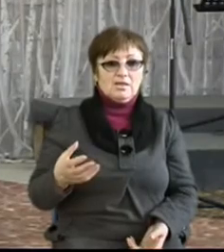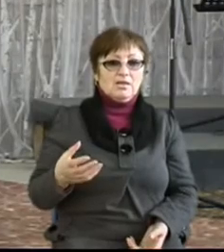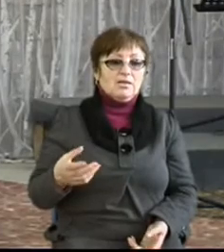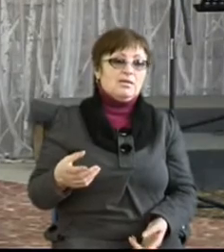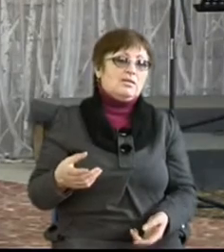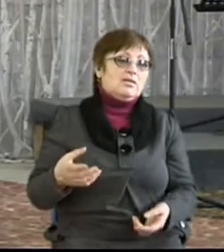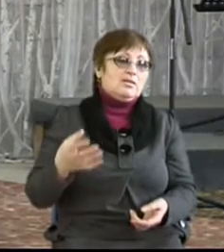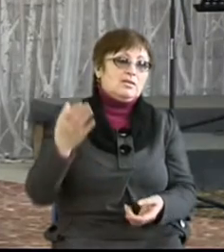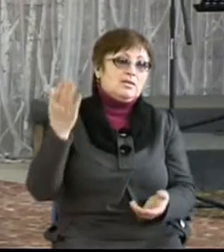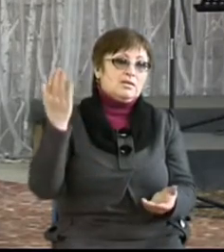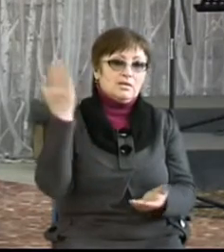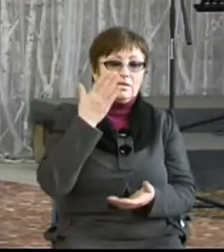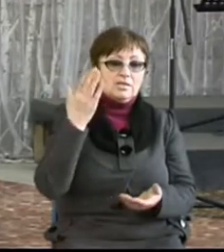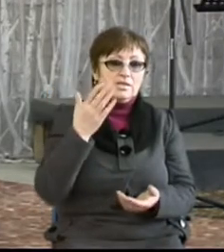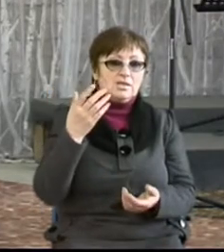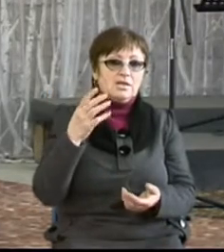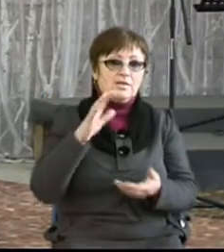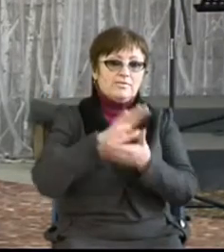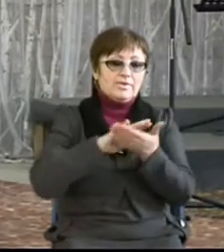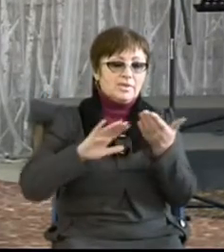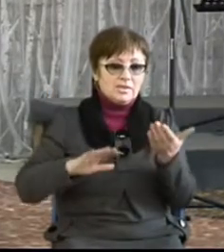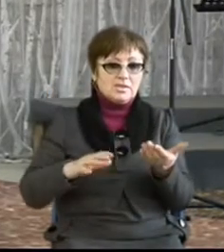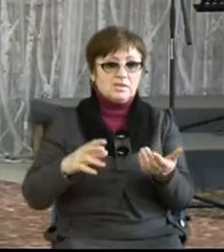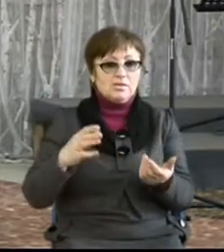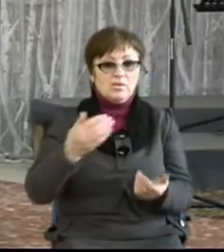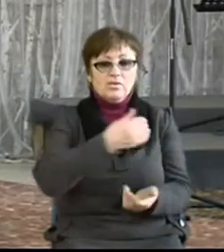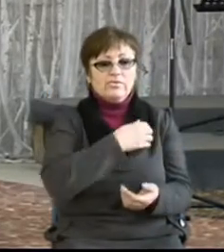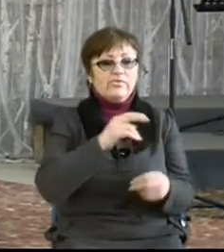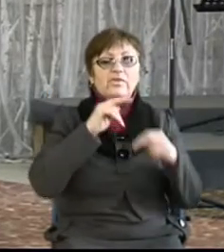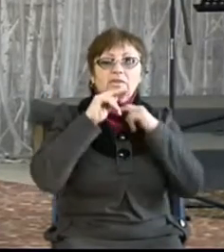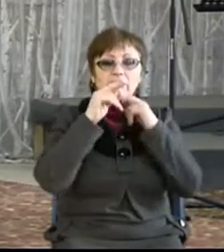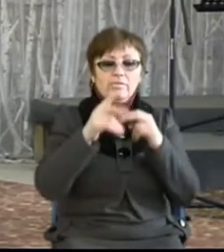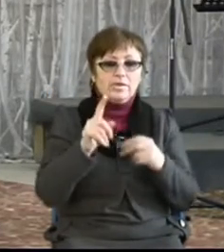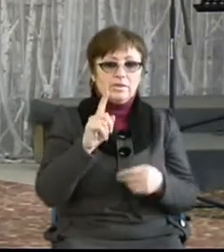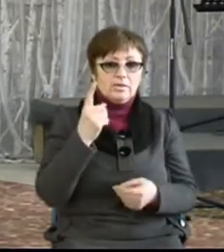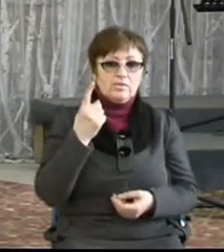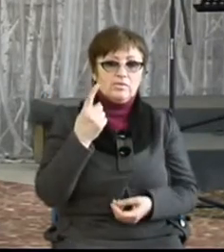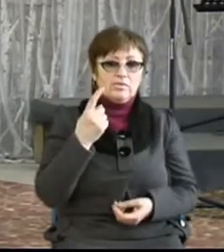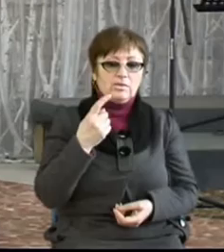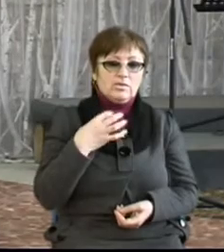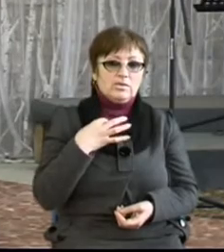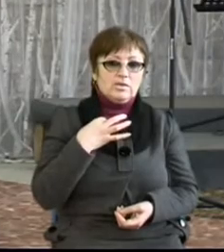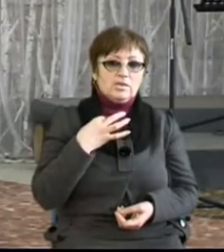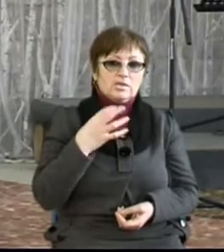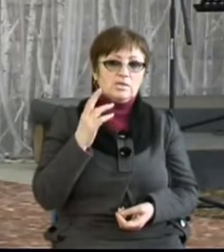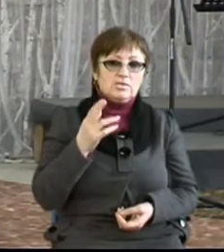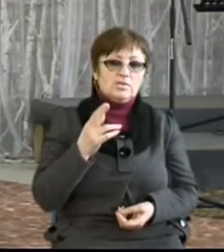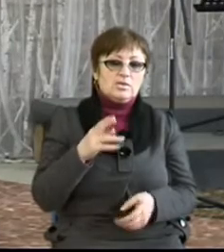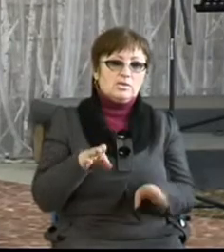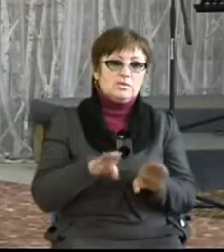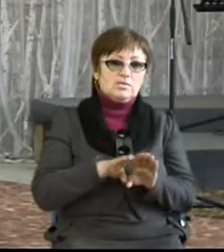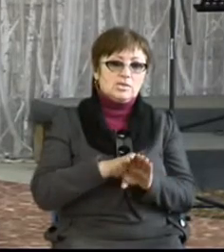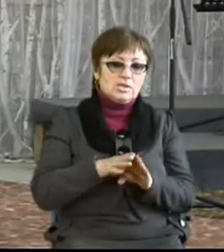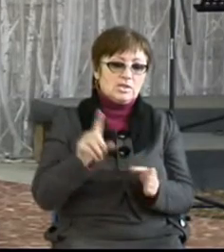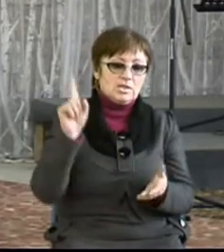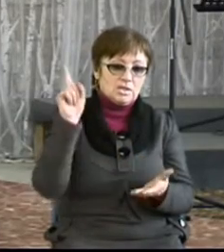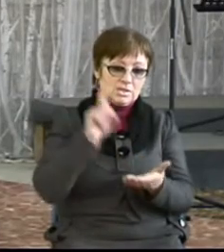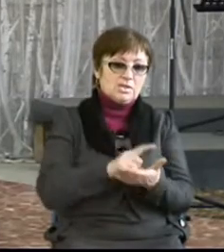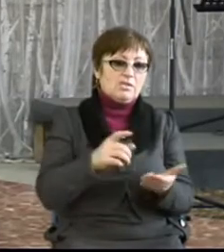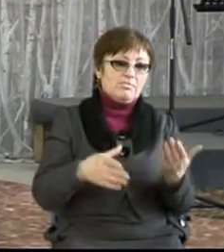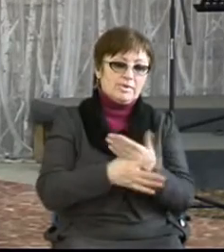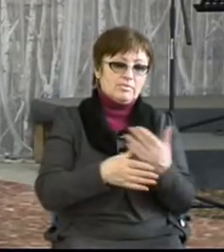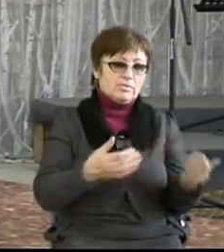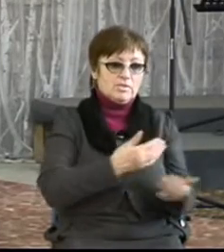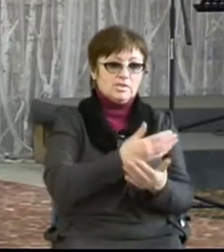читаем эту всю его историю дальше, то я хотел бы обратить внимание на ту определенную вещь, которая также должна помочь